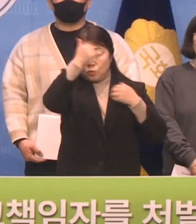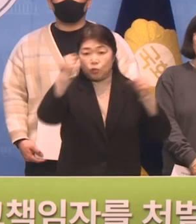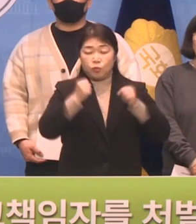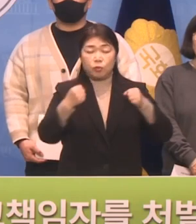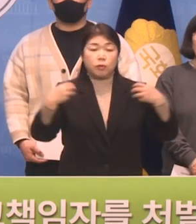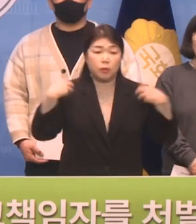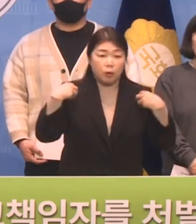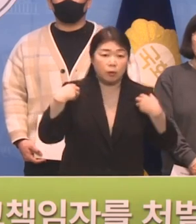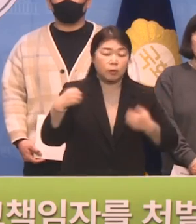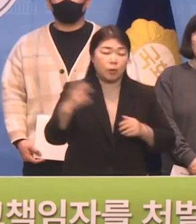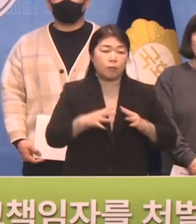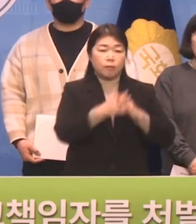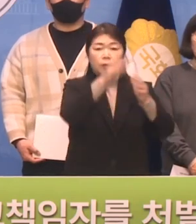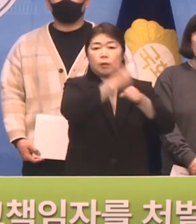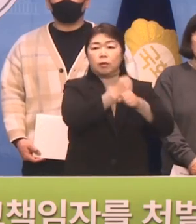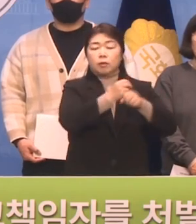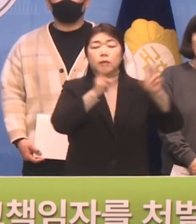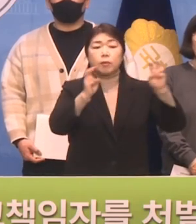시행자인